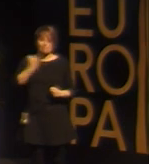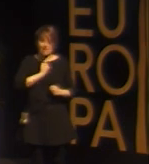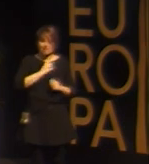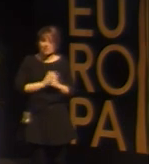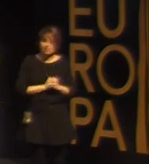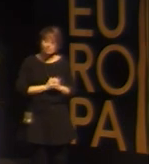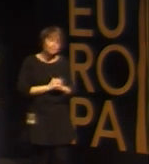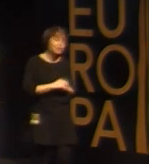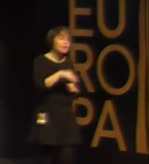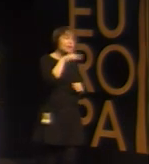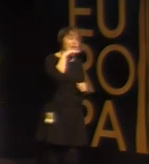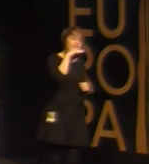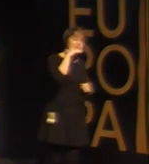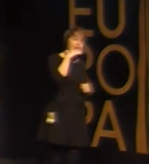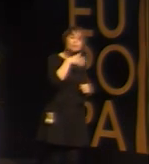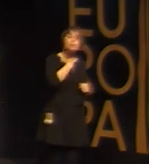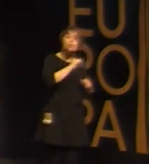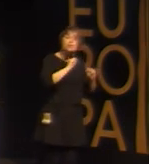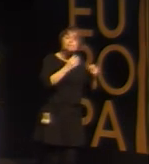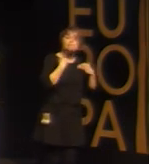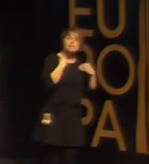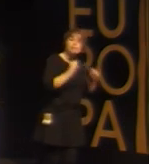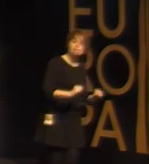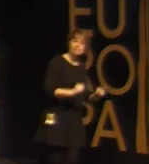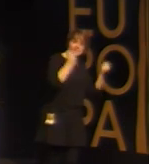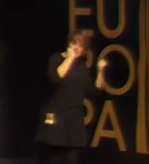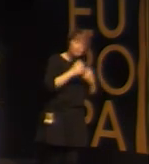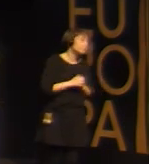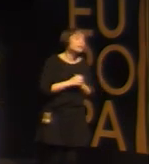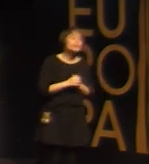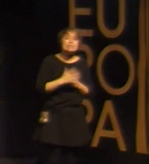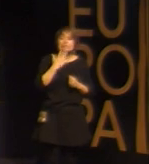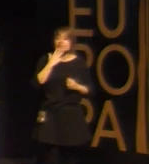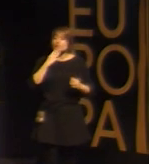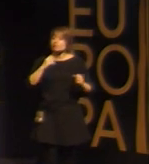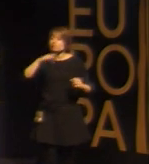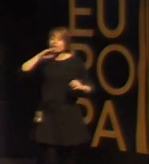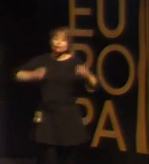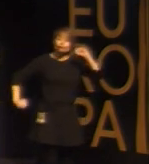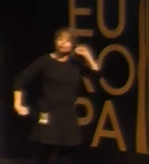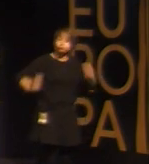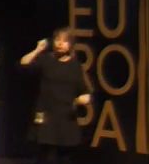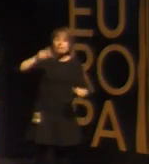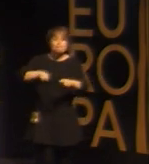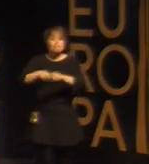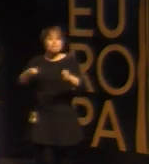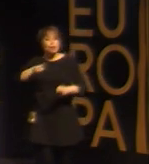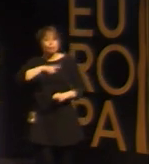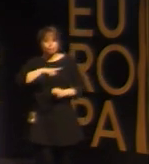el enfado me salva la vida la ira me rompe